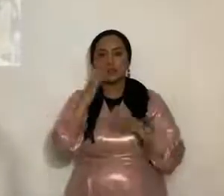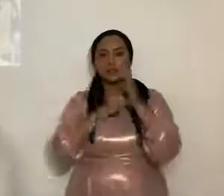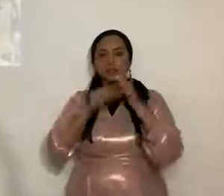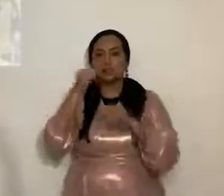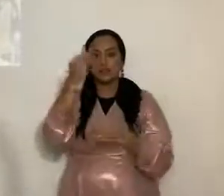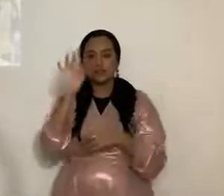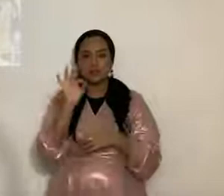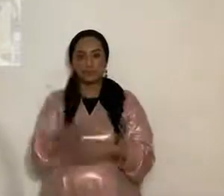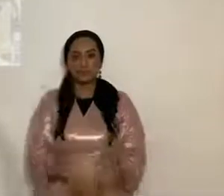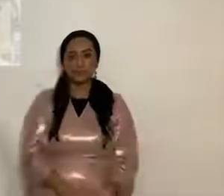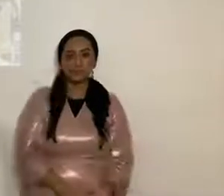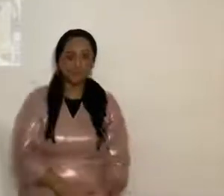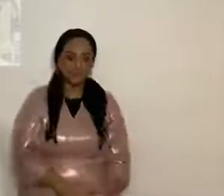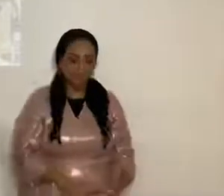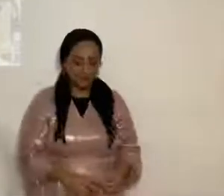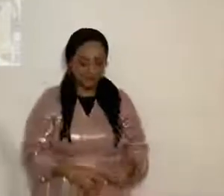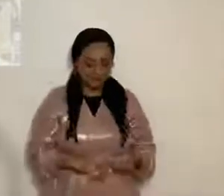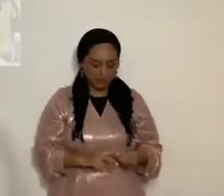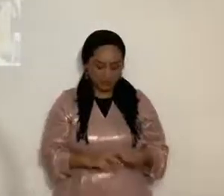2:19.